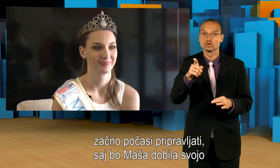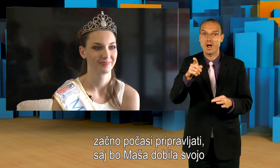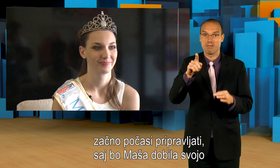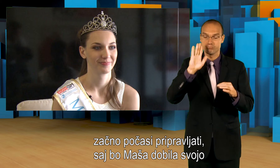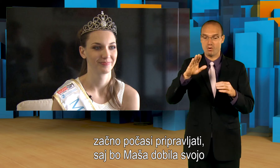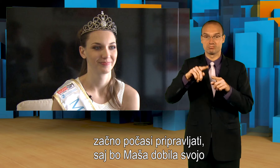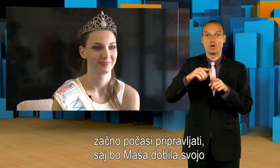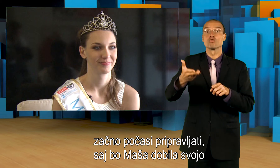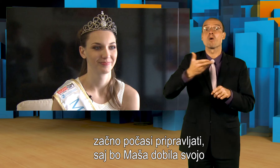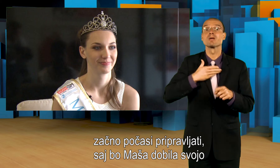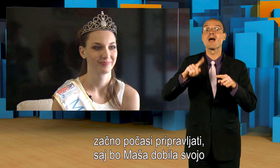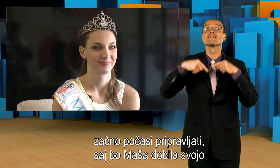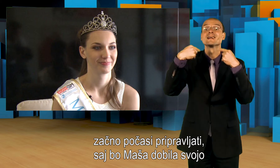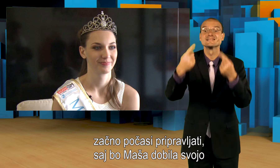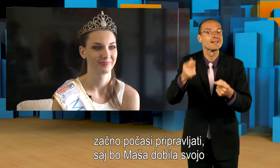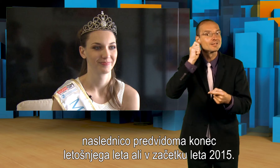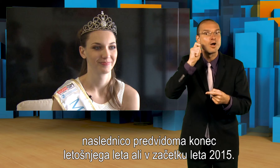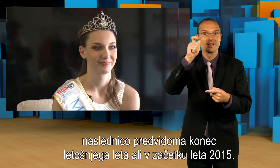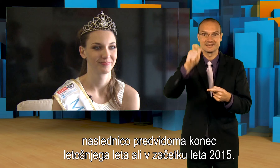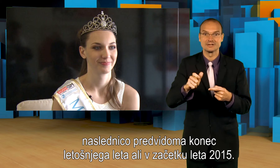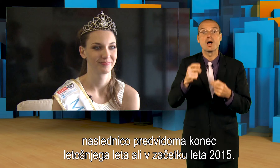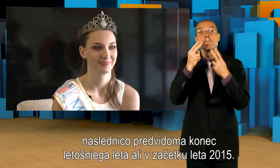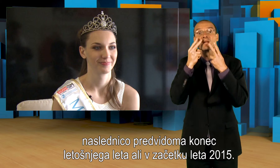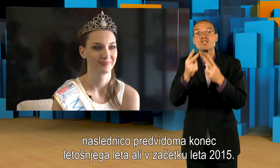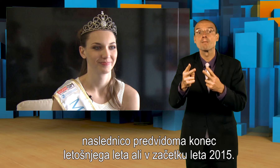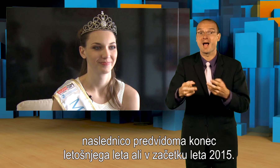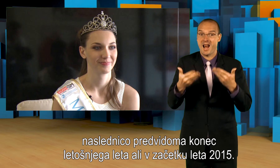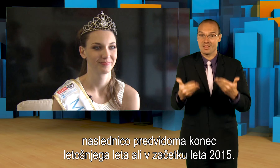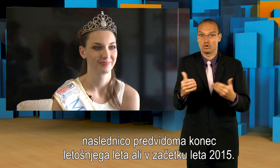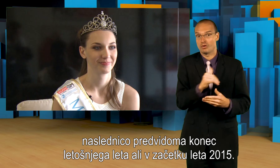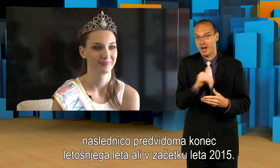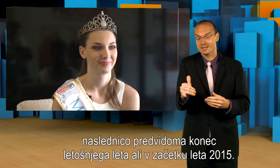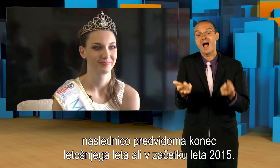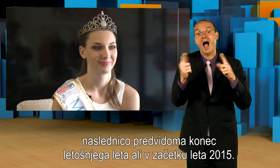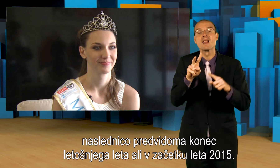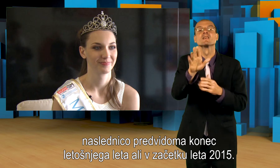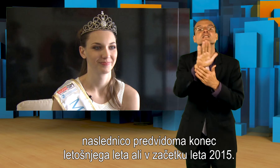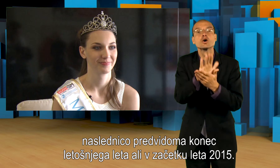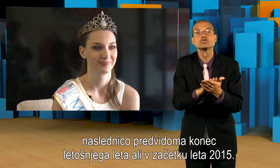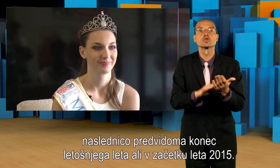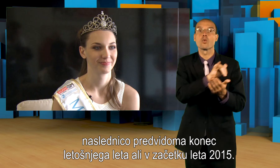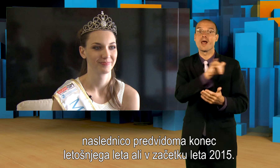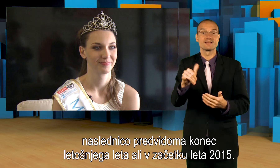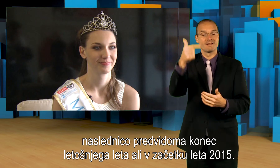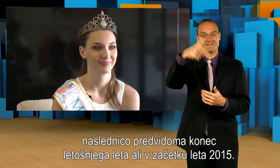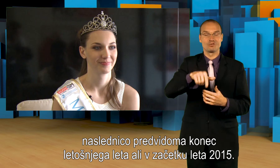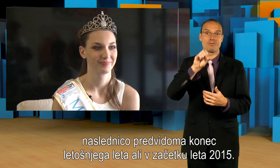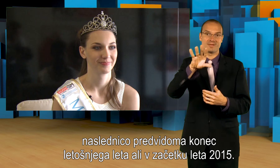naslednico predvidoma konec letošnjega leta ali v začetku leta 2015.